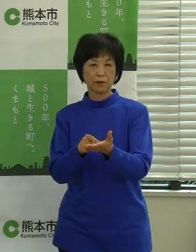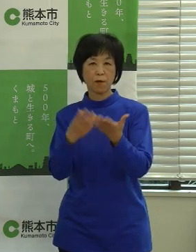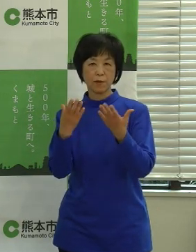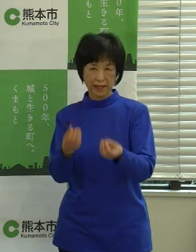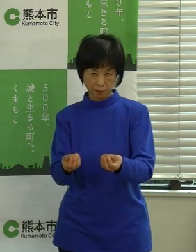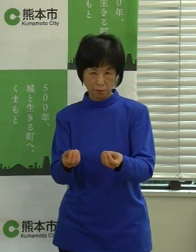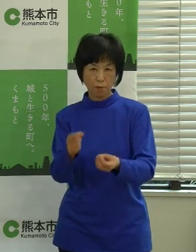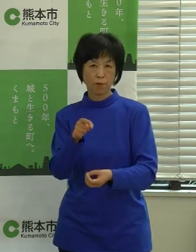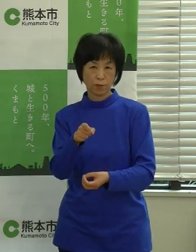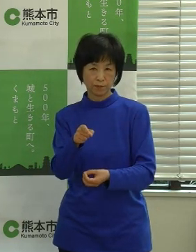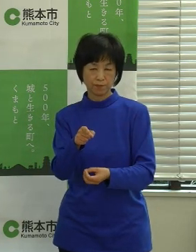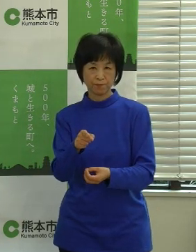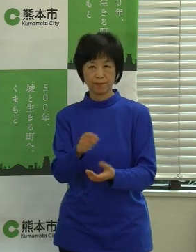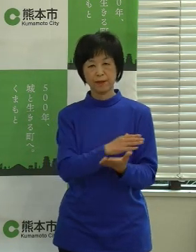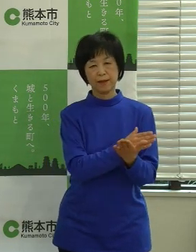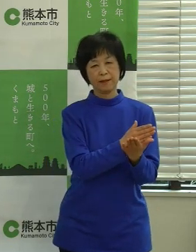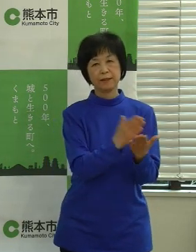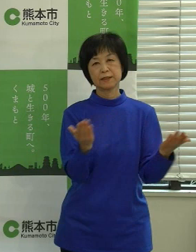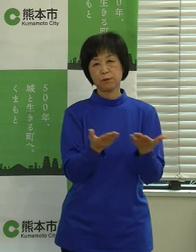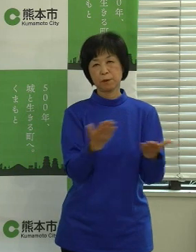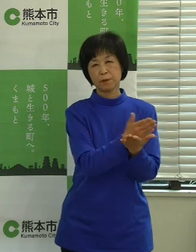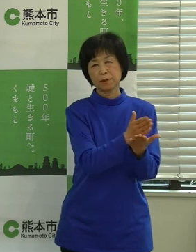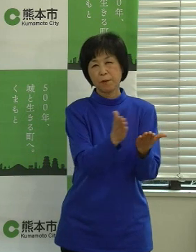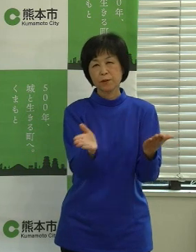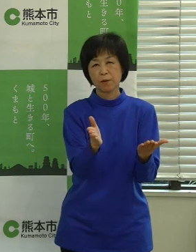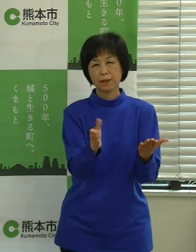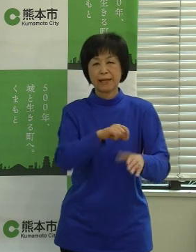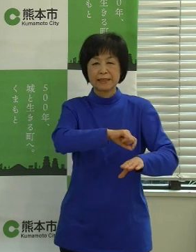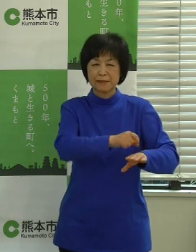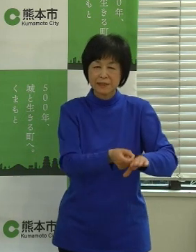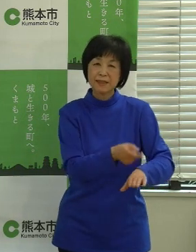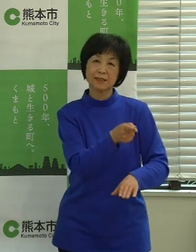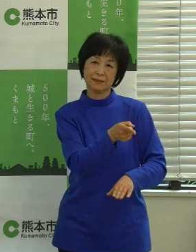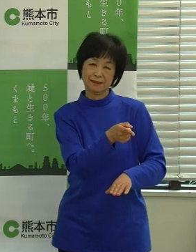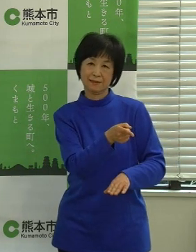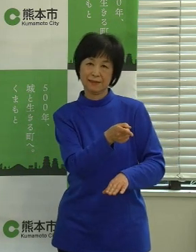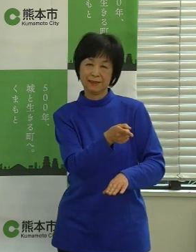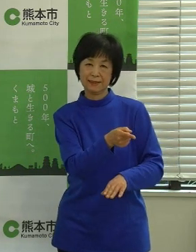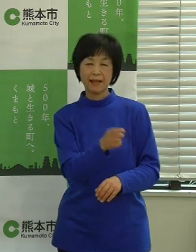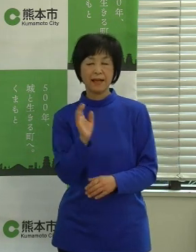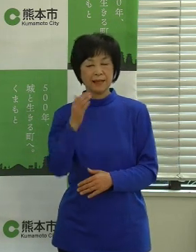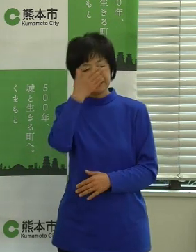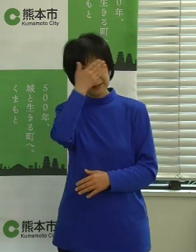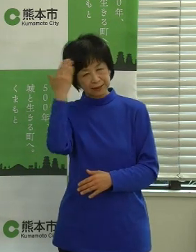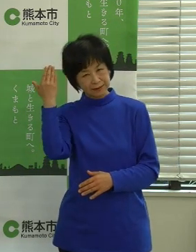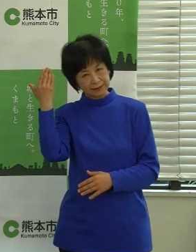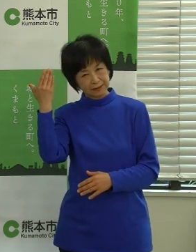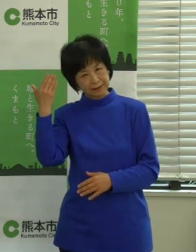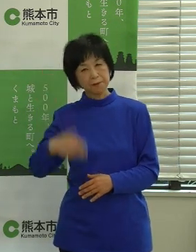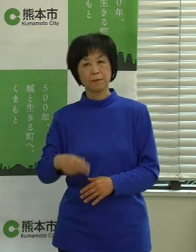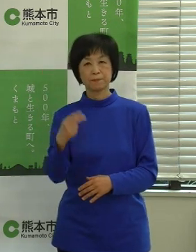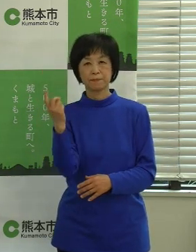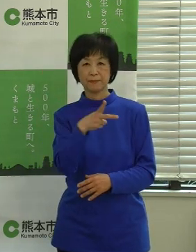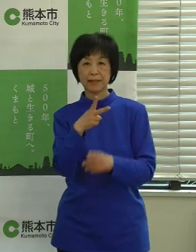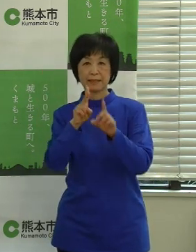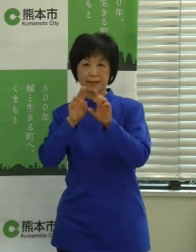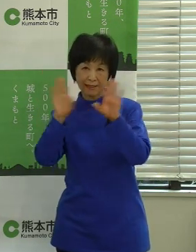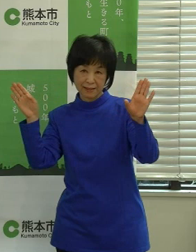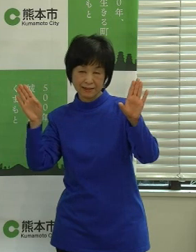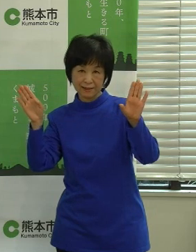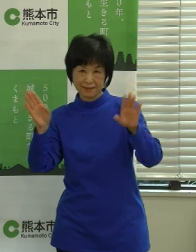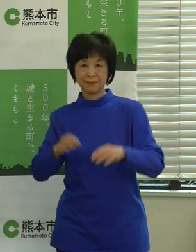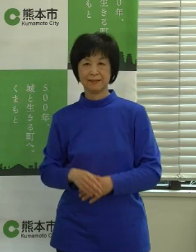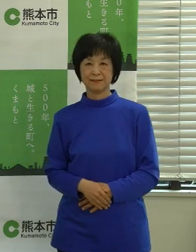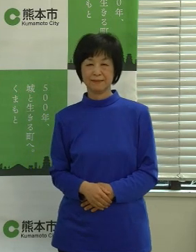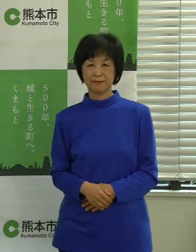いろんな業種の方が非常に厳しい状況をこれまで推移してきて、はいはい、まあ、ようやく再開できる、あるいは通常営業に持っていけるというところが出てき